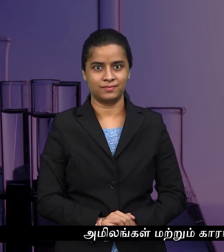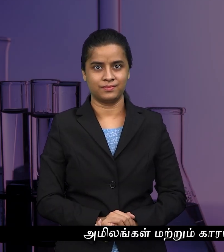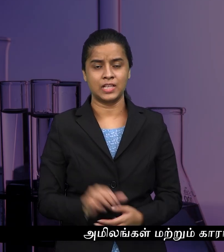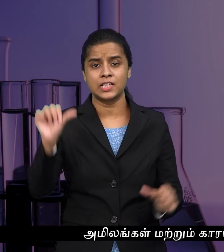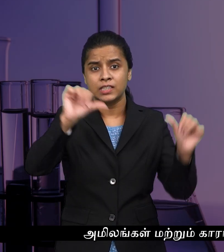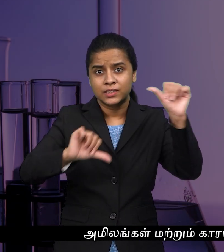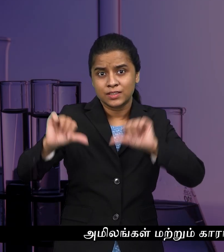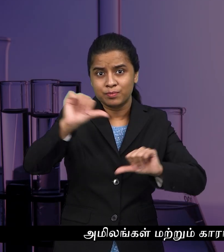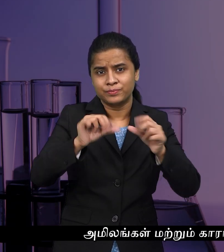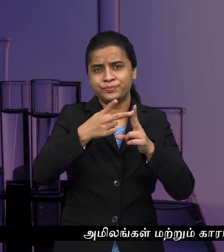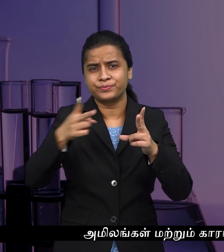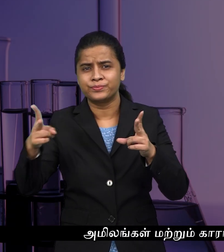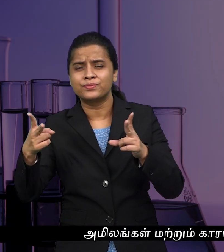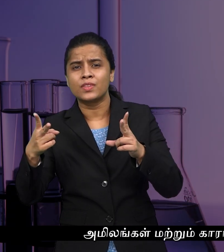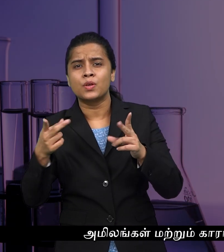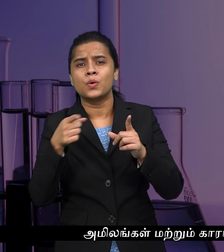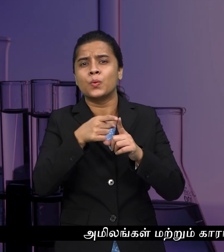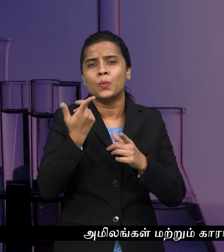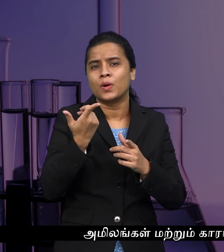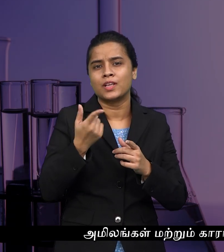அமிலங்கள் மற்றும் காரங்கள் தொடர்பான பரிசோதனைகள்.